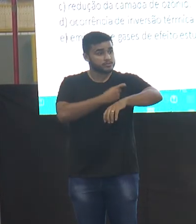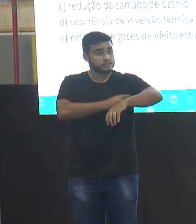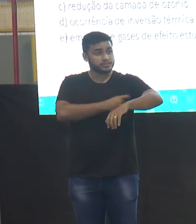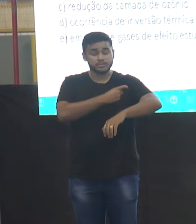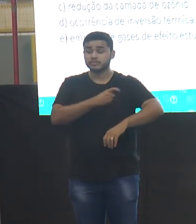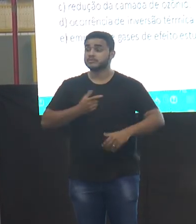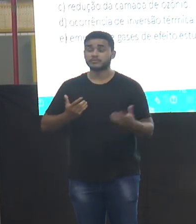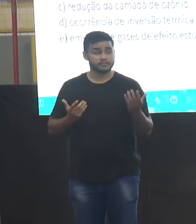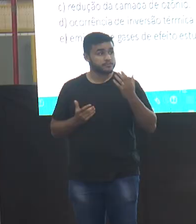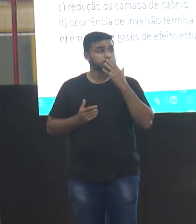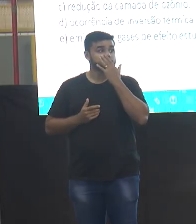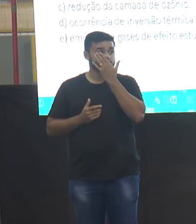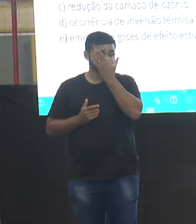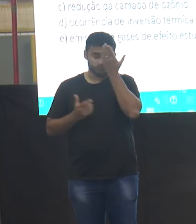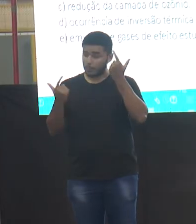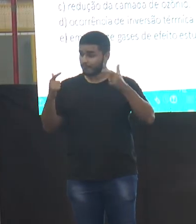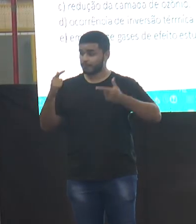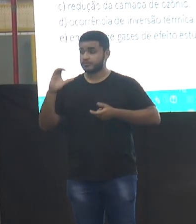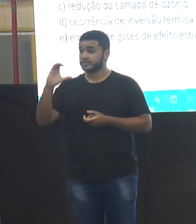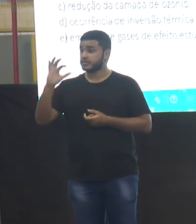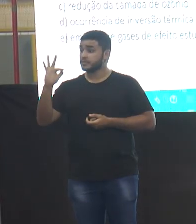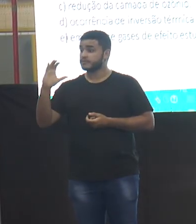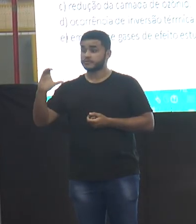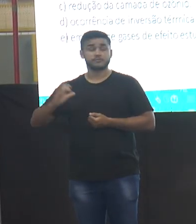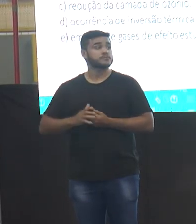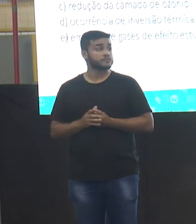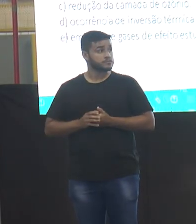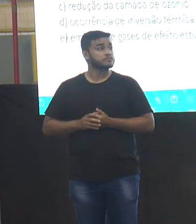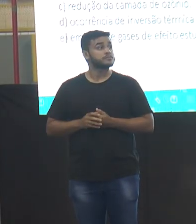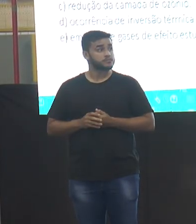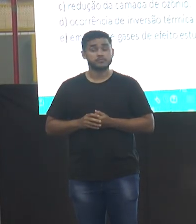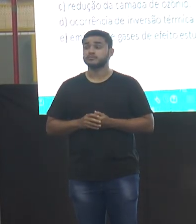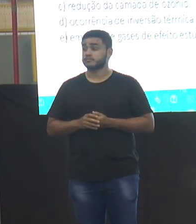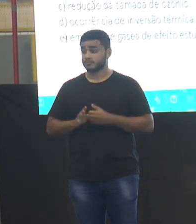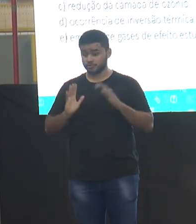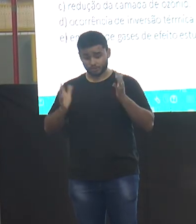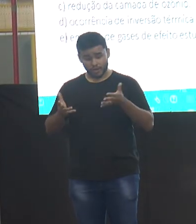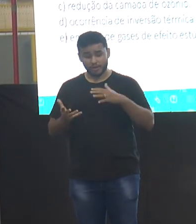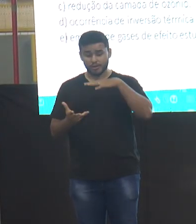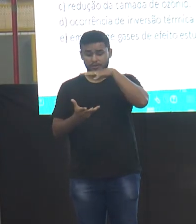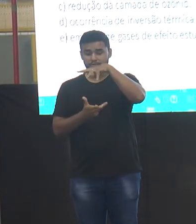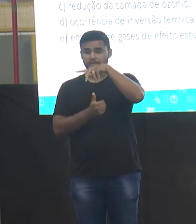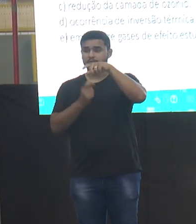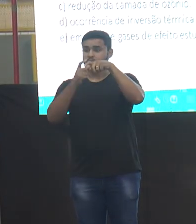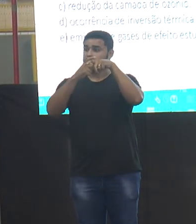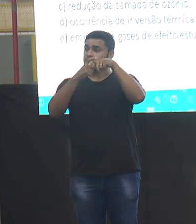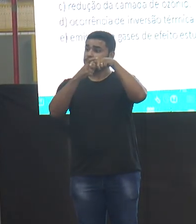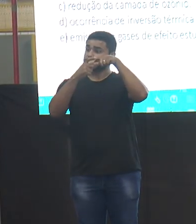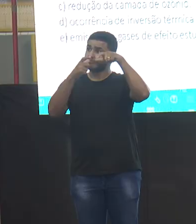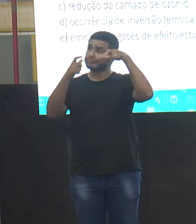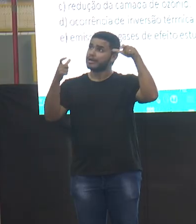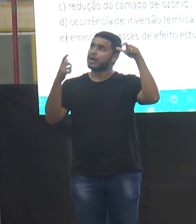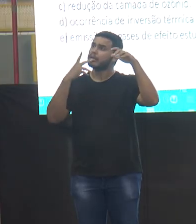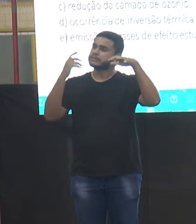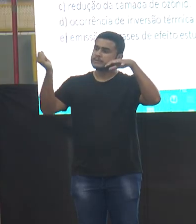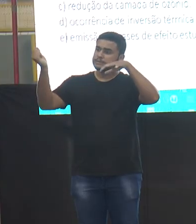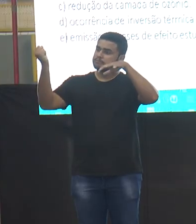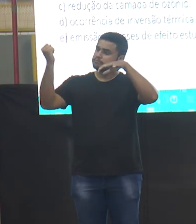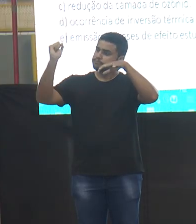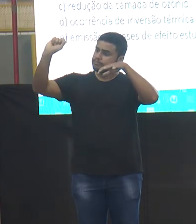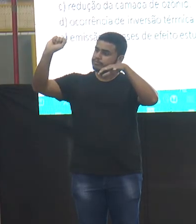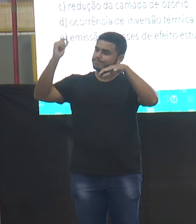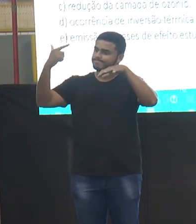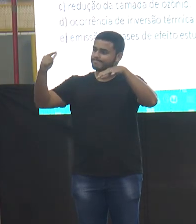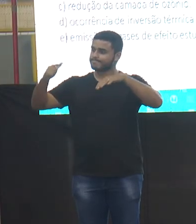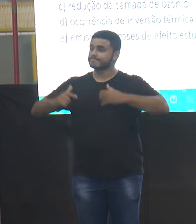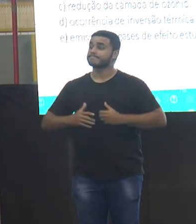Hoje desodorante não tem mais CFC, mas a camada, ela já está bem acabadinha. Então, a